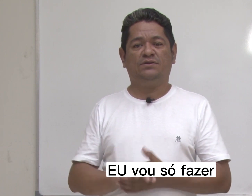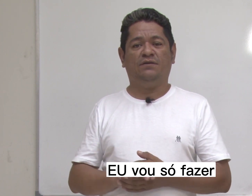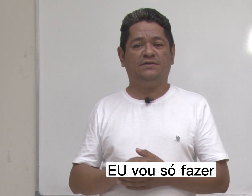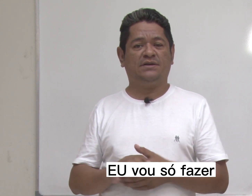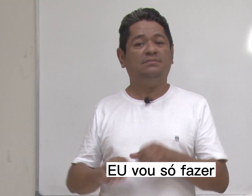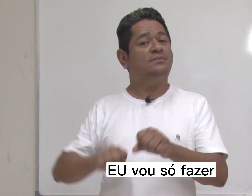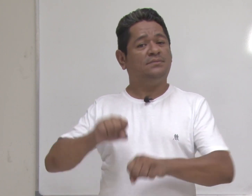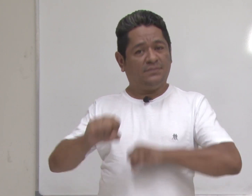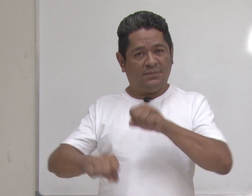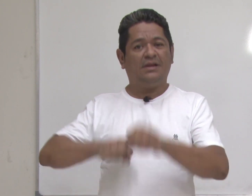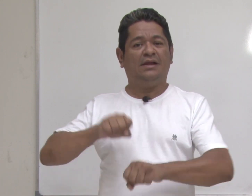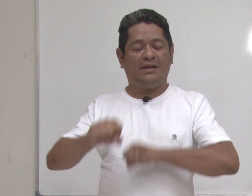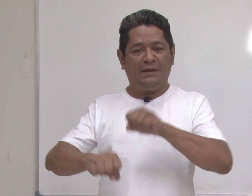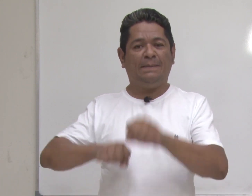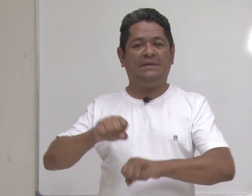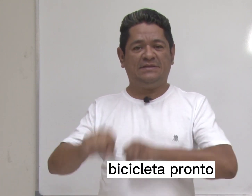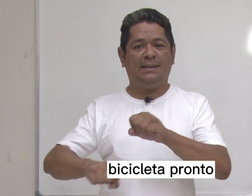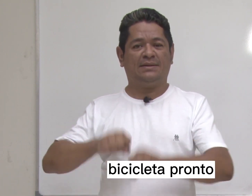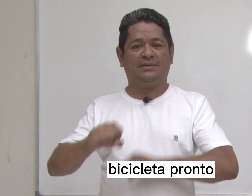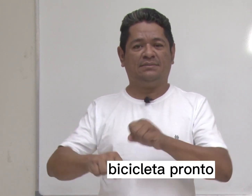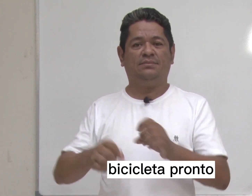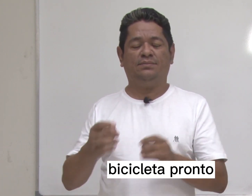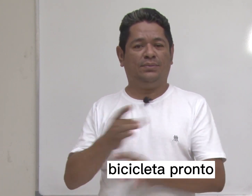só fazer bicicleta. Pronto.